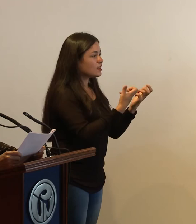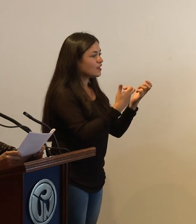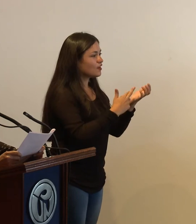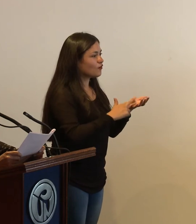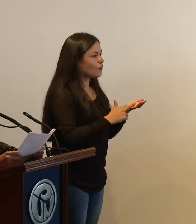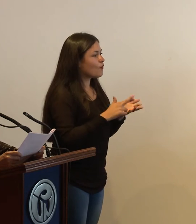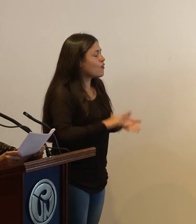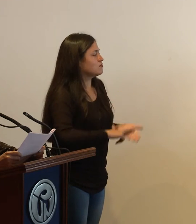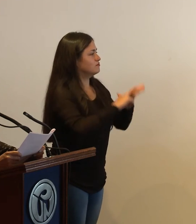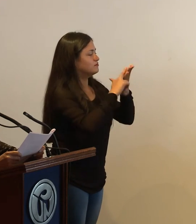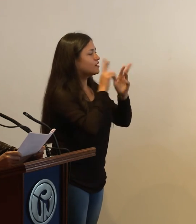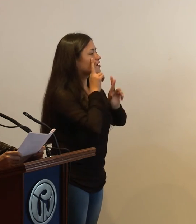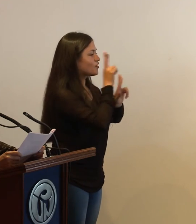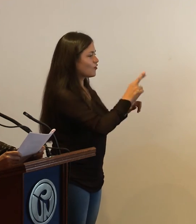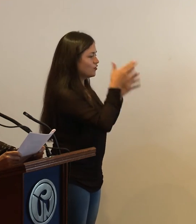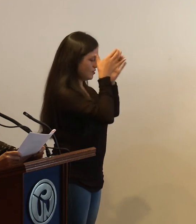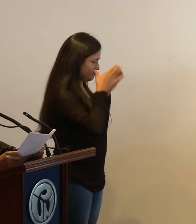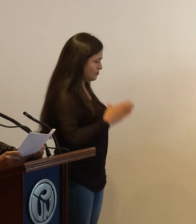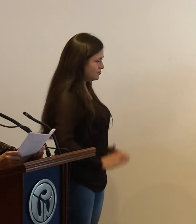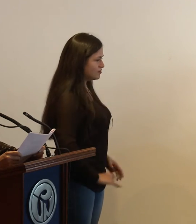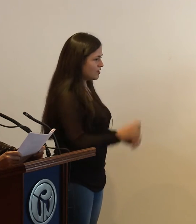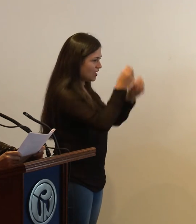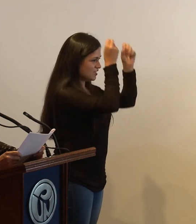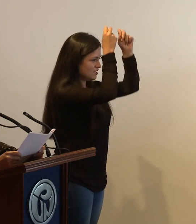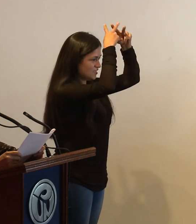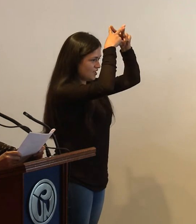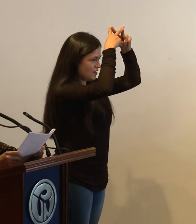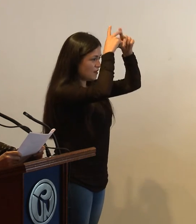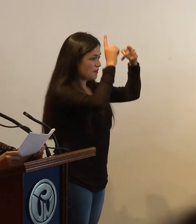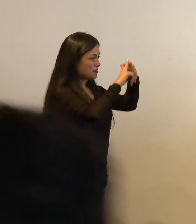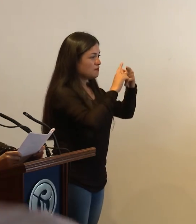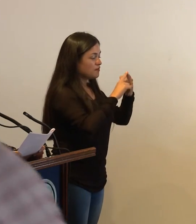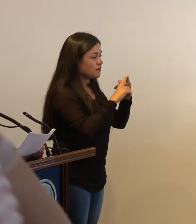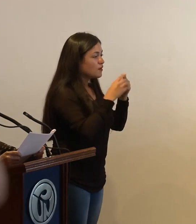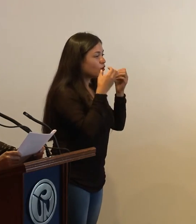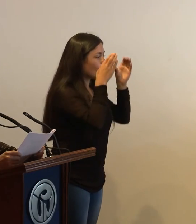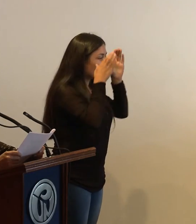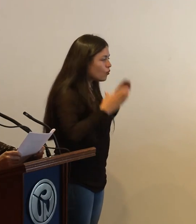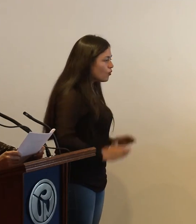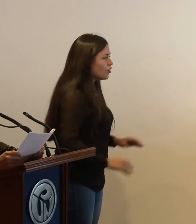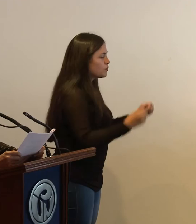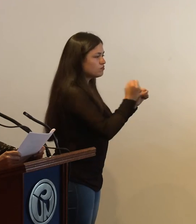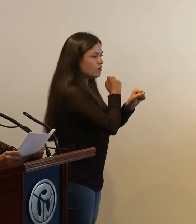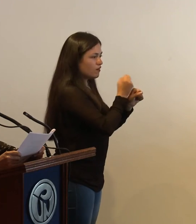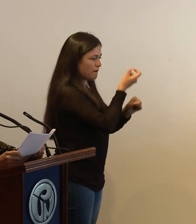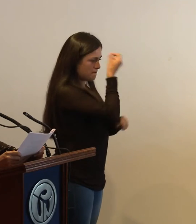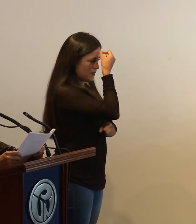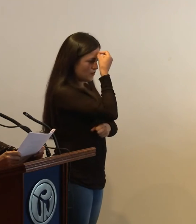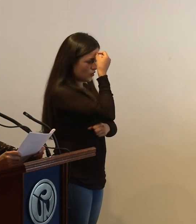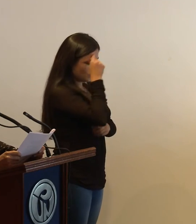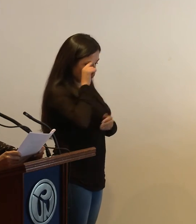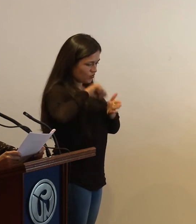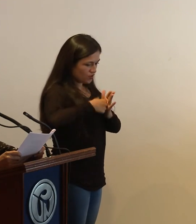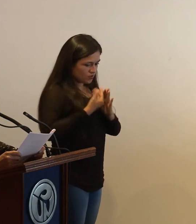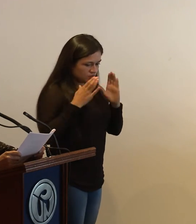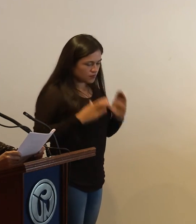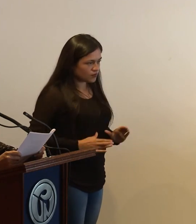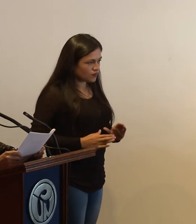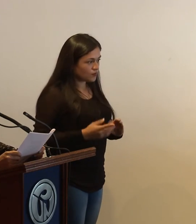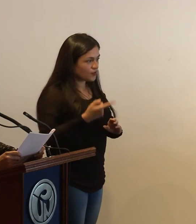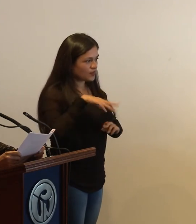del ser, que en este caso parte por develar desde los cuerpos y las memorias las estructuras